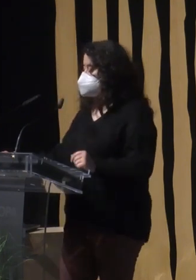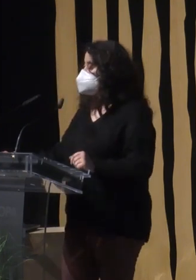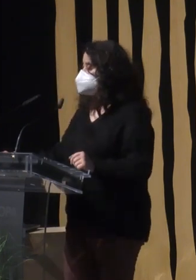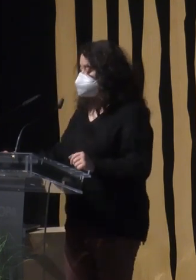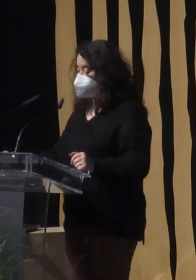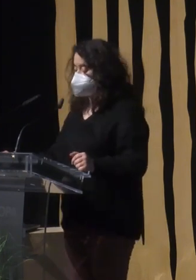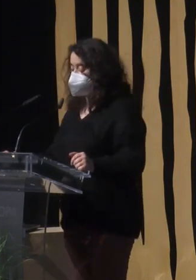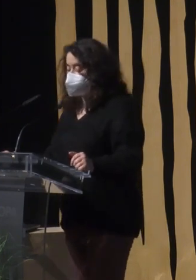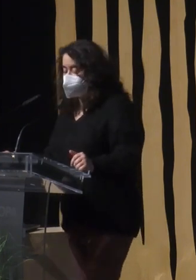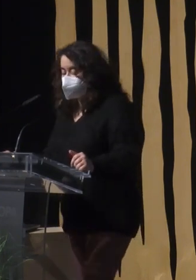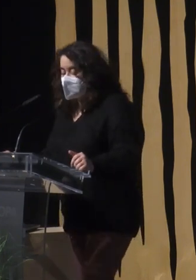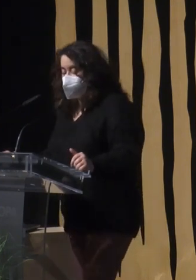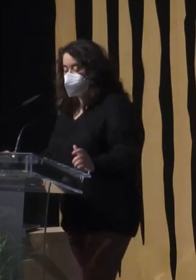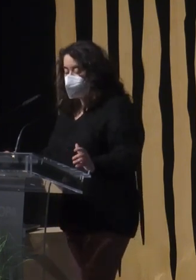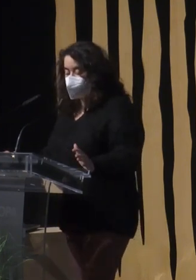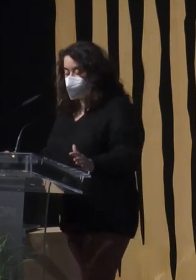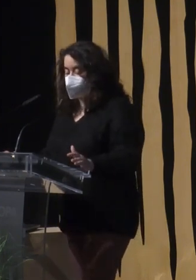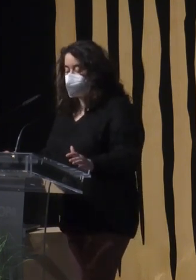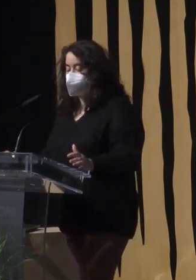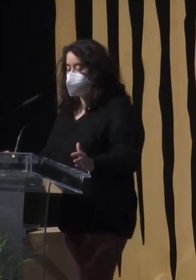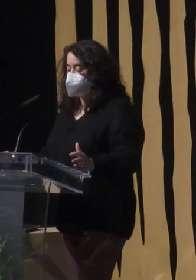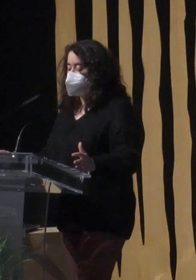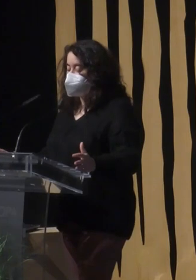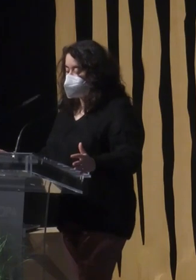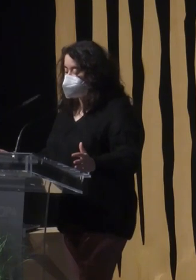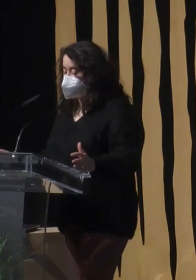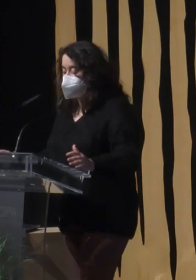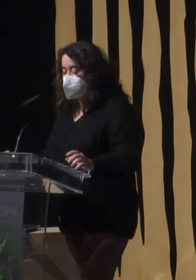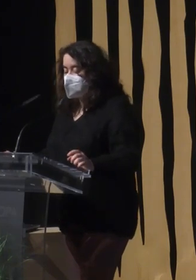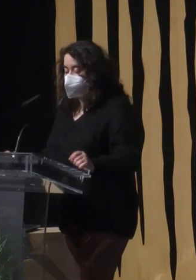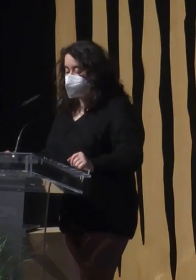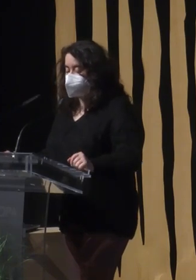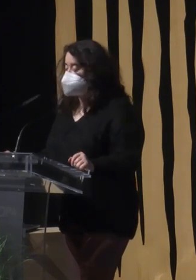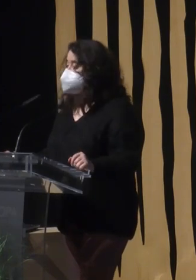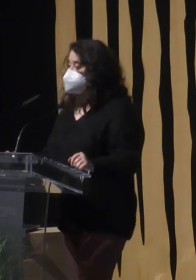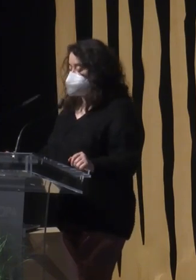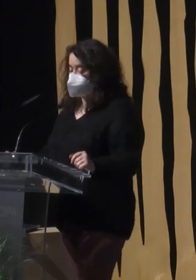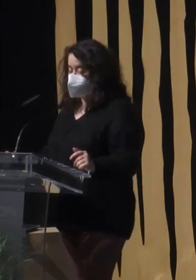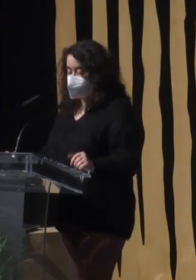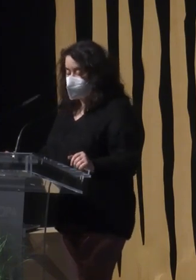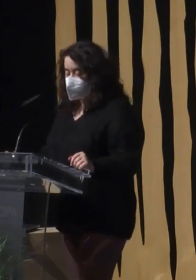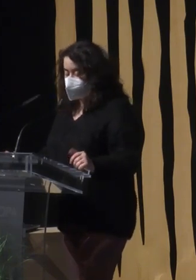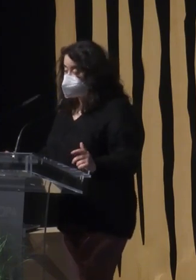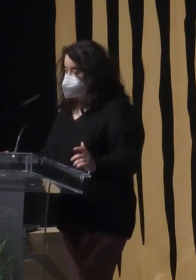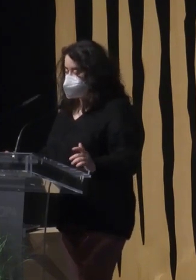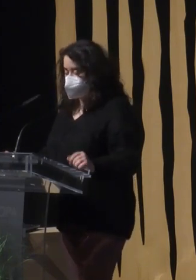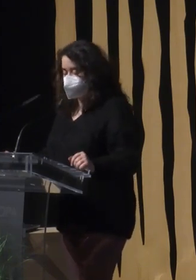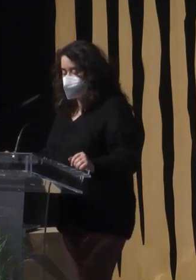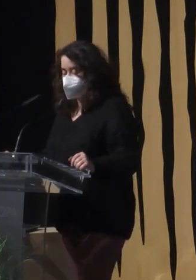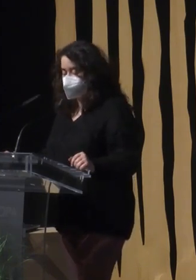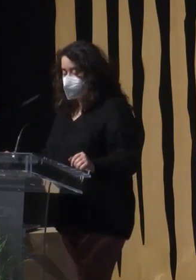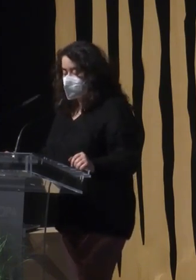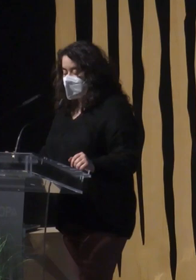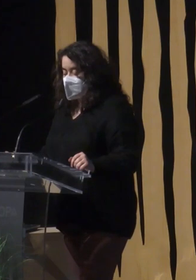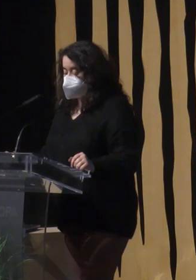ya se ha comentado antes, los grupos de los centros Salburúa, Paula Montal y Presentación de María, a quienes quiero dar las